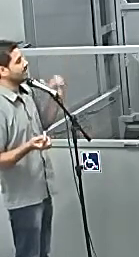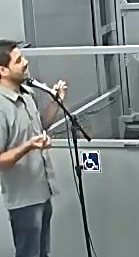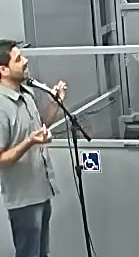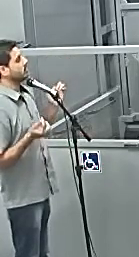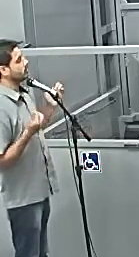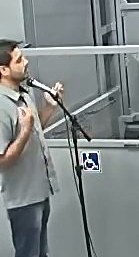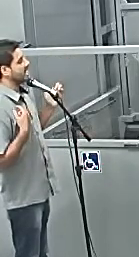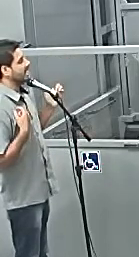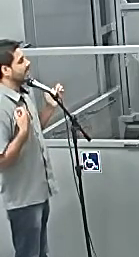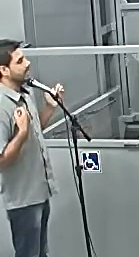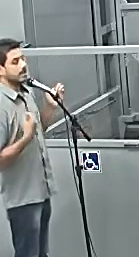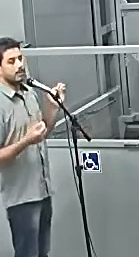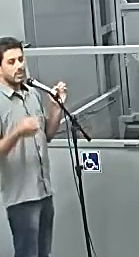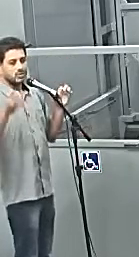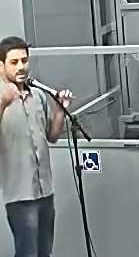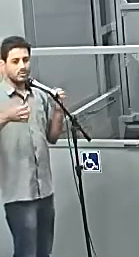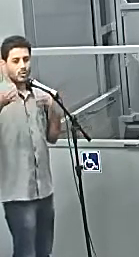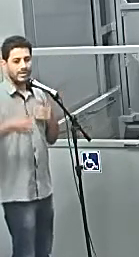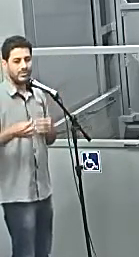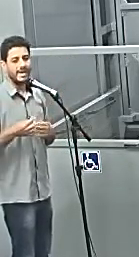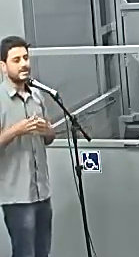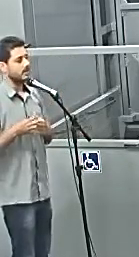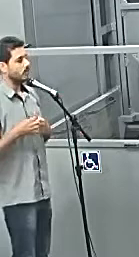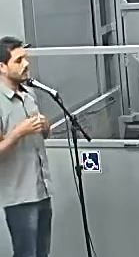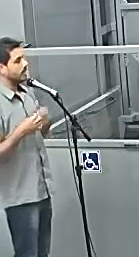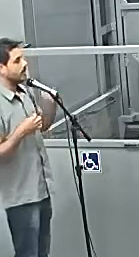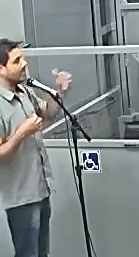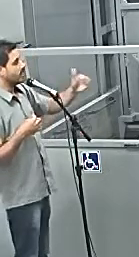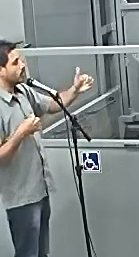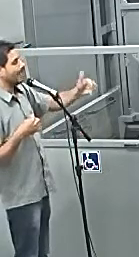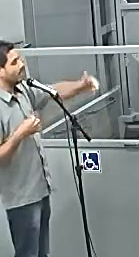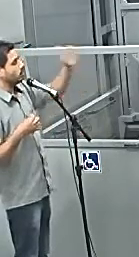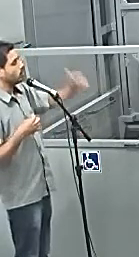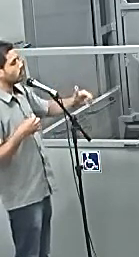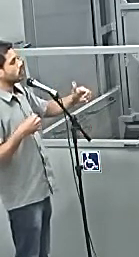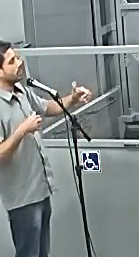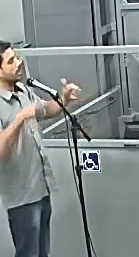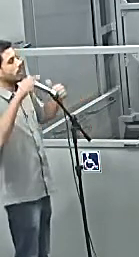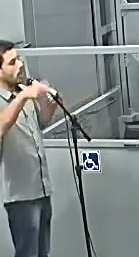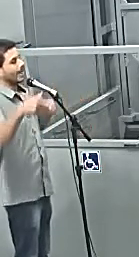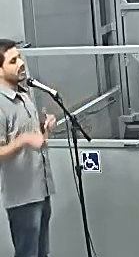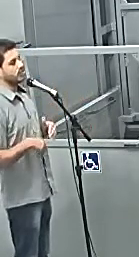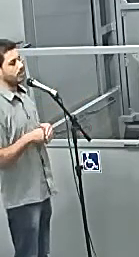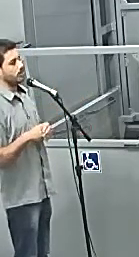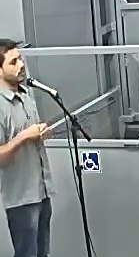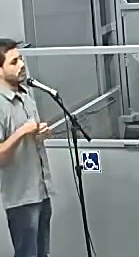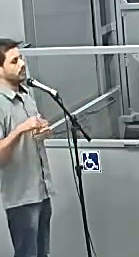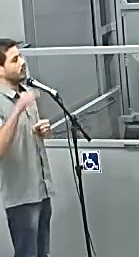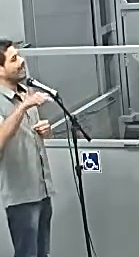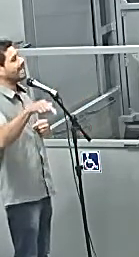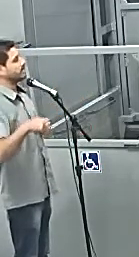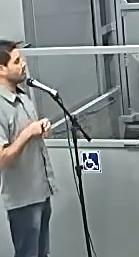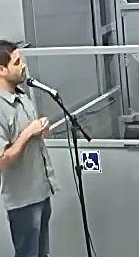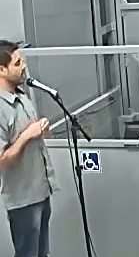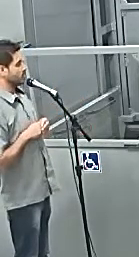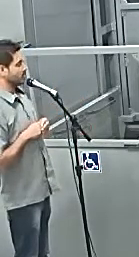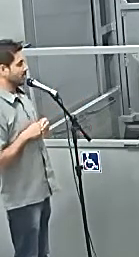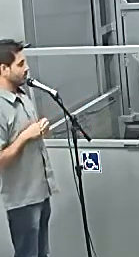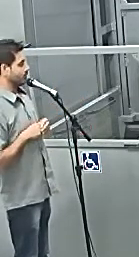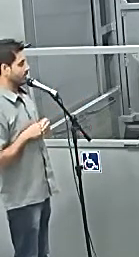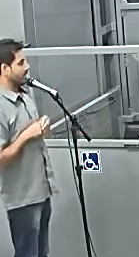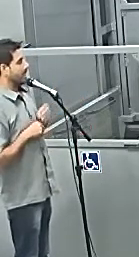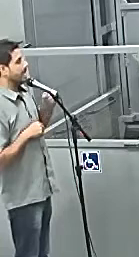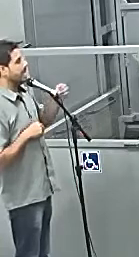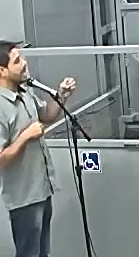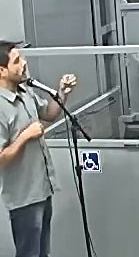na demanda que eles trouxerem mas nós temos qualificação para atuar em todos e qualquer tipo de violação de direitos